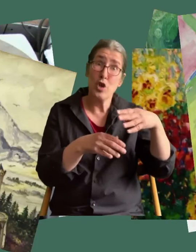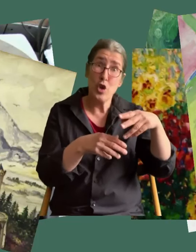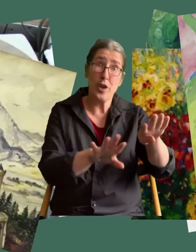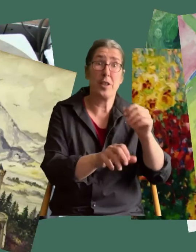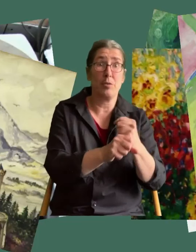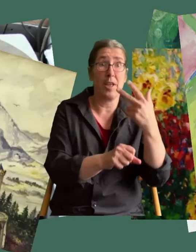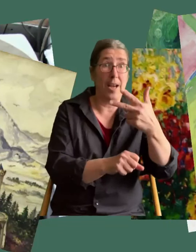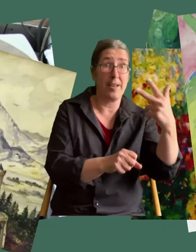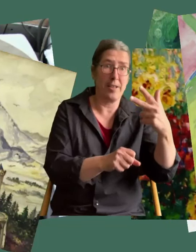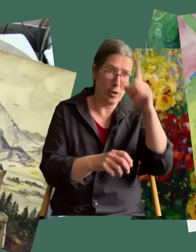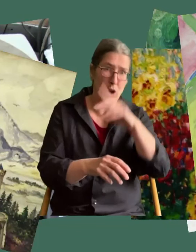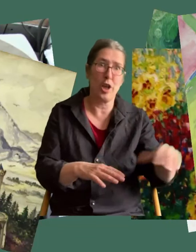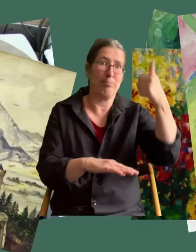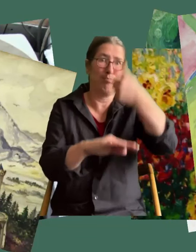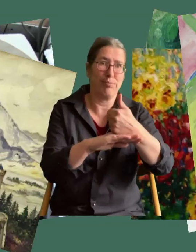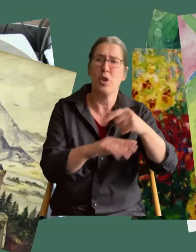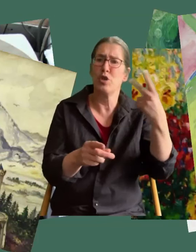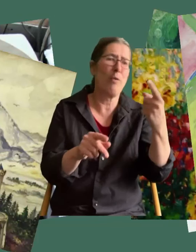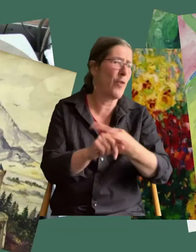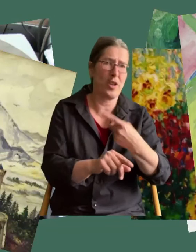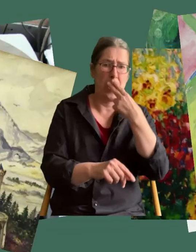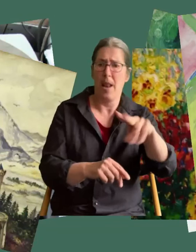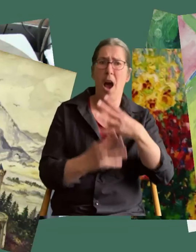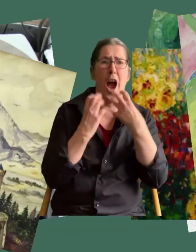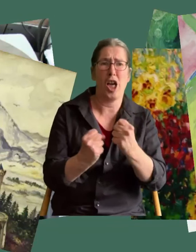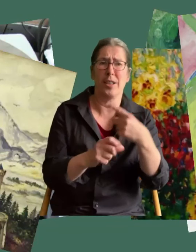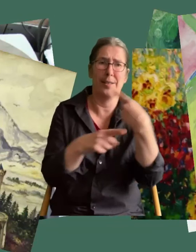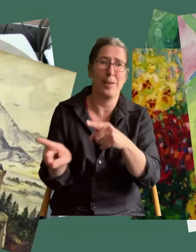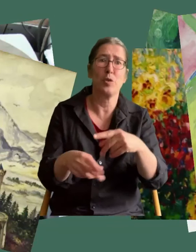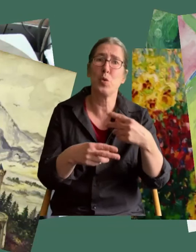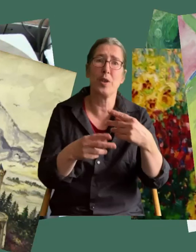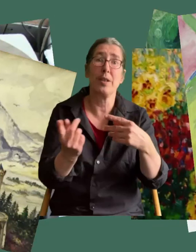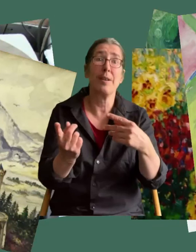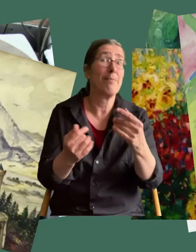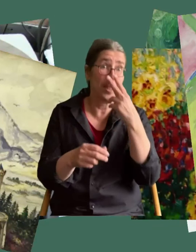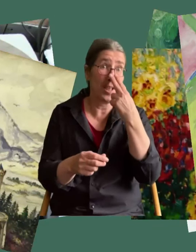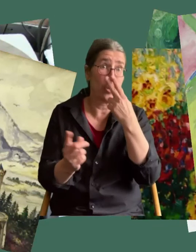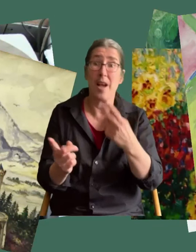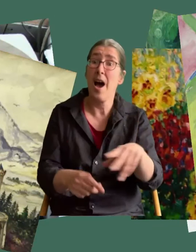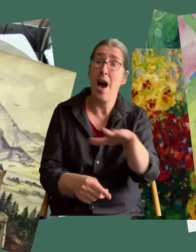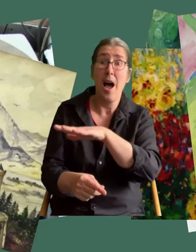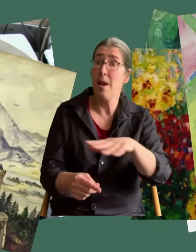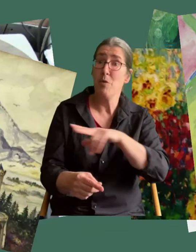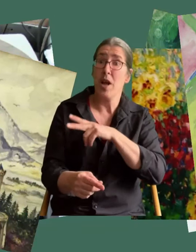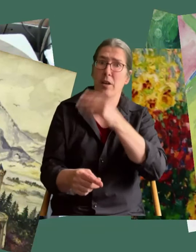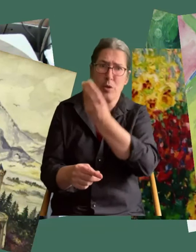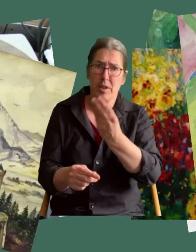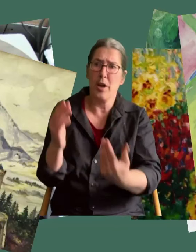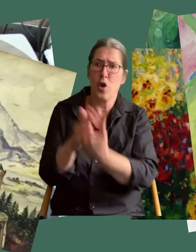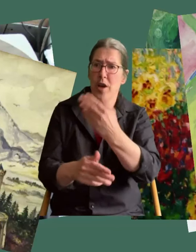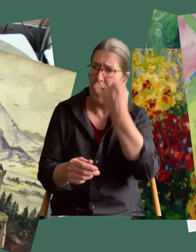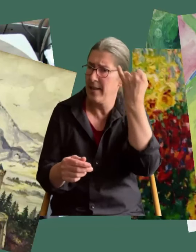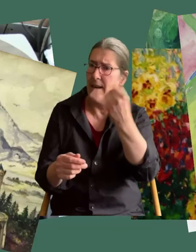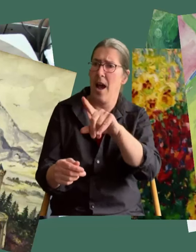in Deutschland an die Macht kam, kam sofort die Racheaktion. Und die sah folgendermaßen aus. Alle modernen Künstler